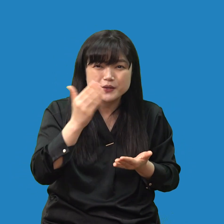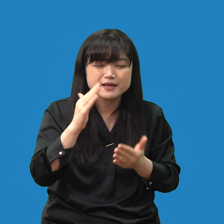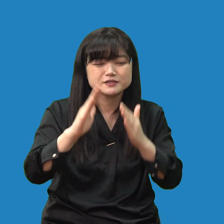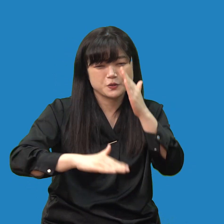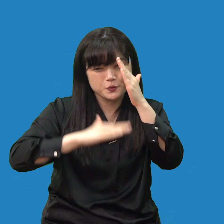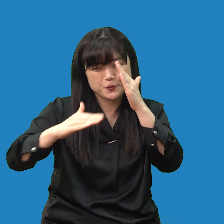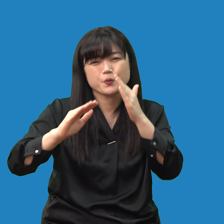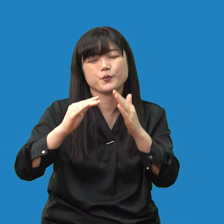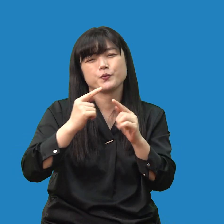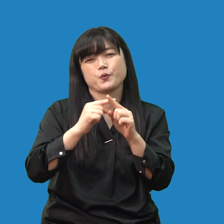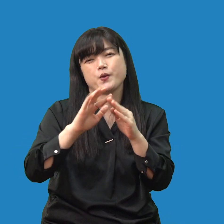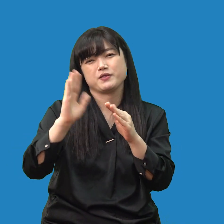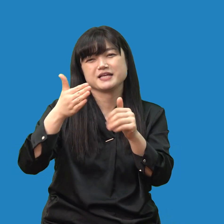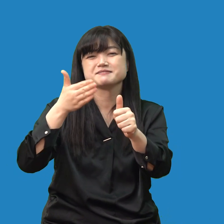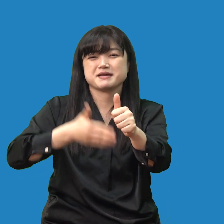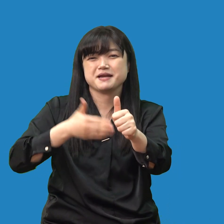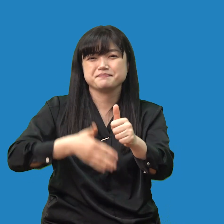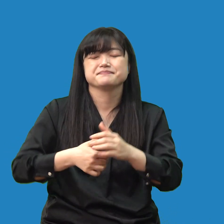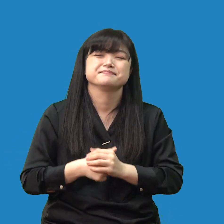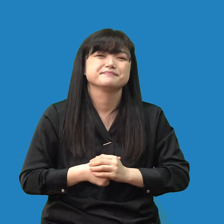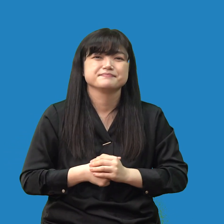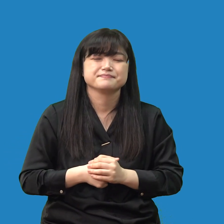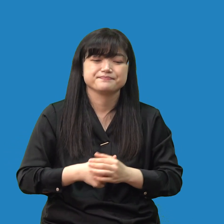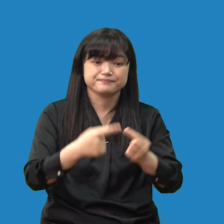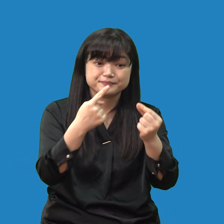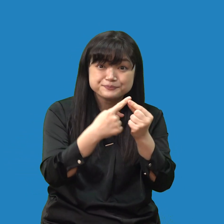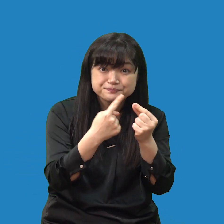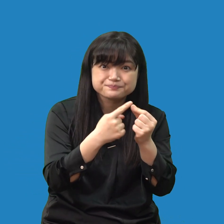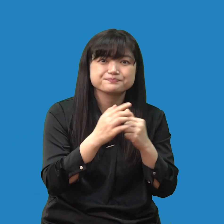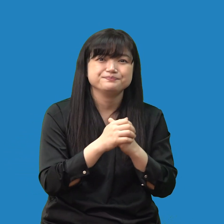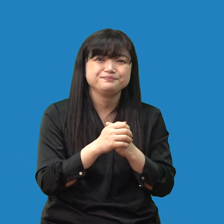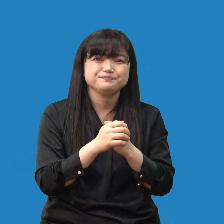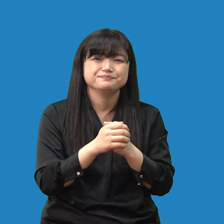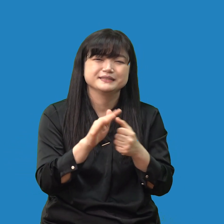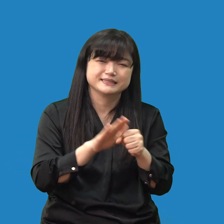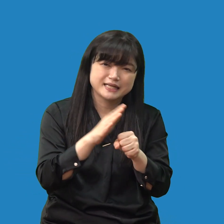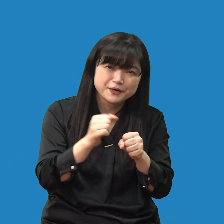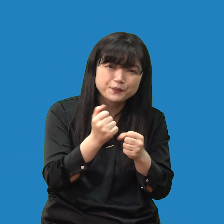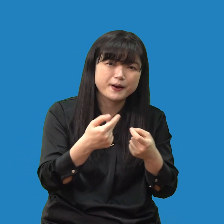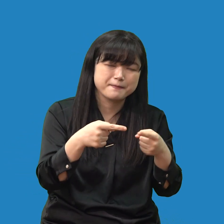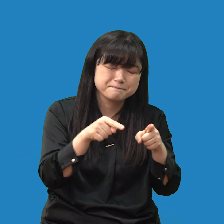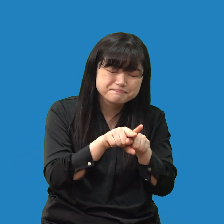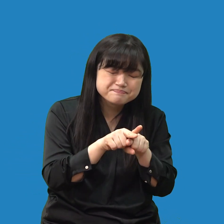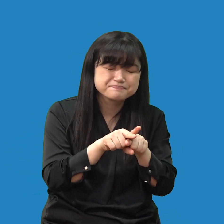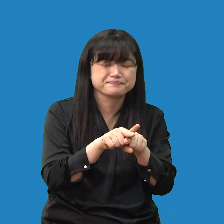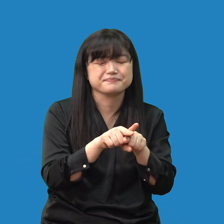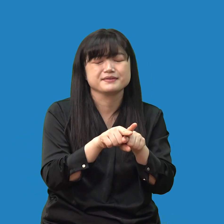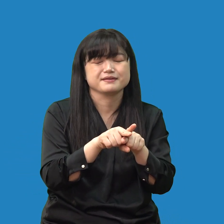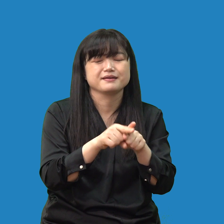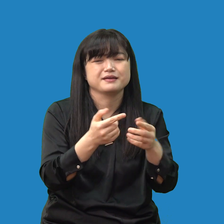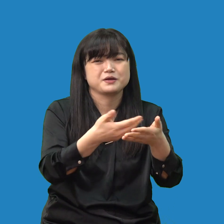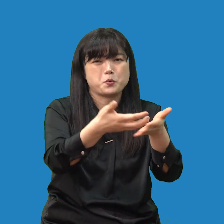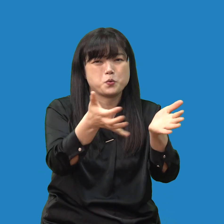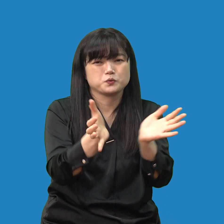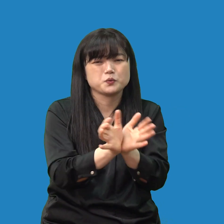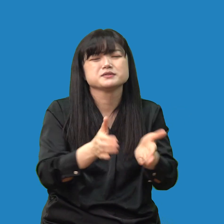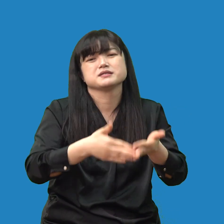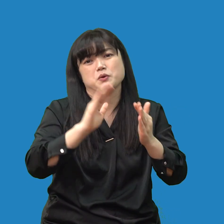복된 성도와 교회가 되기를 바랍니다. 첫 번째, 사랑으로 공동체를 세워야